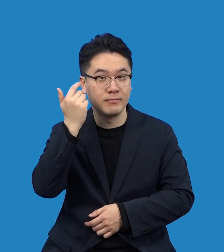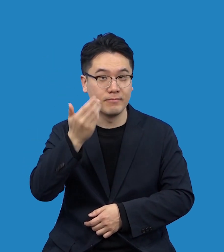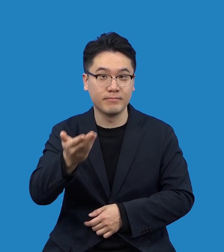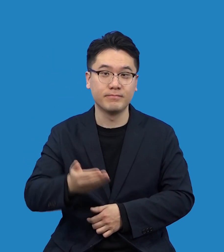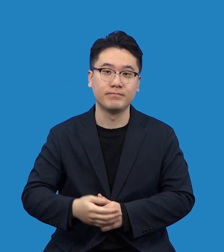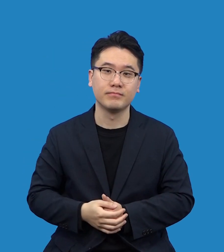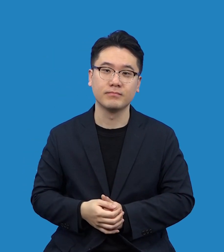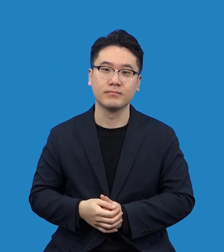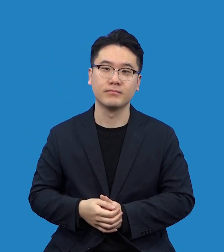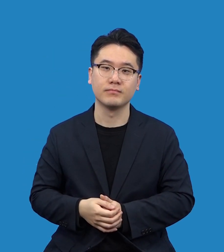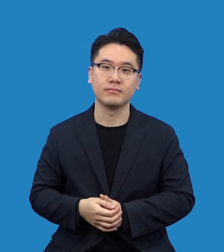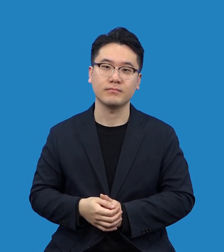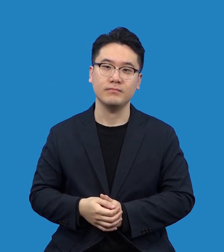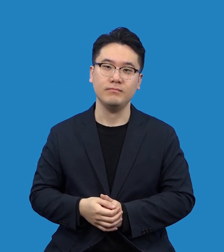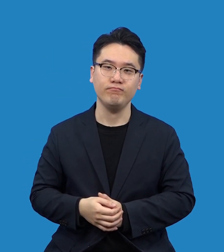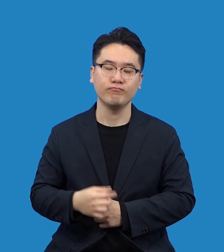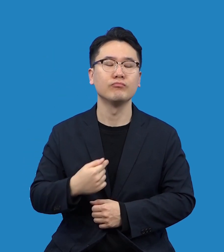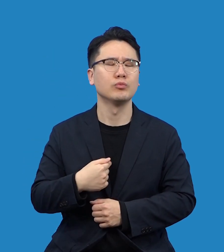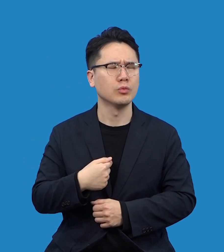어머니 노래를 기억하거든요.